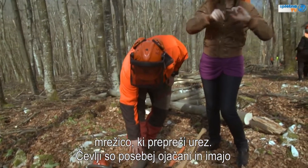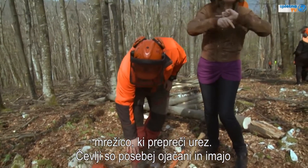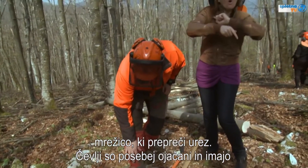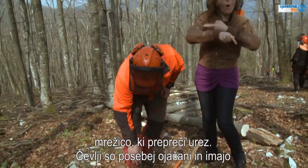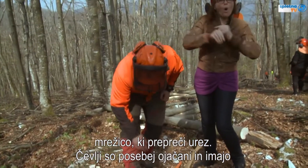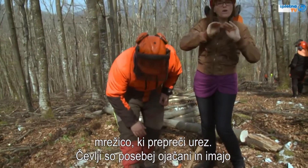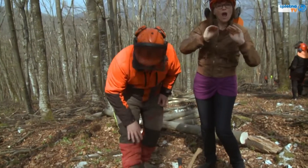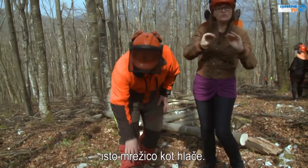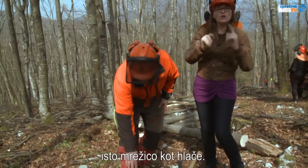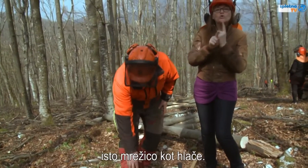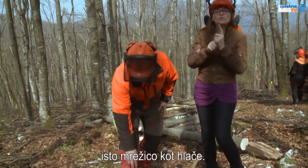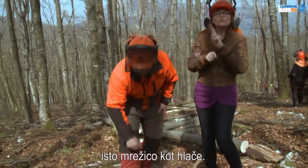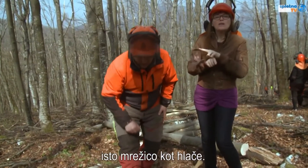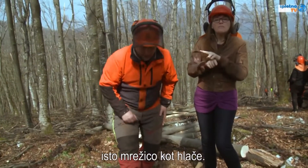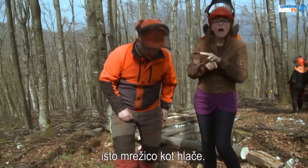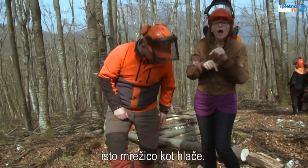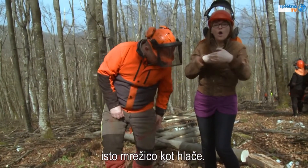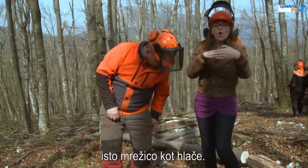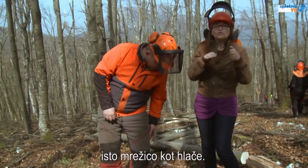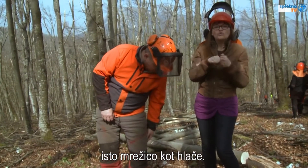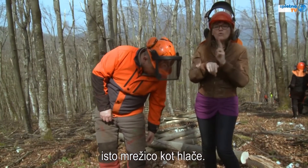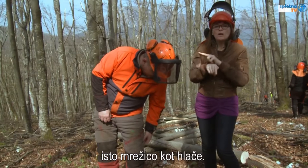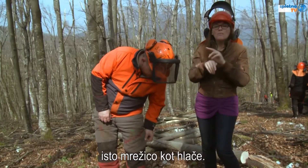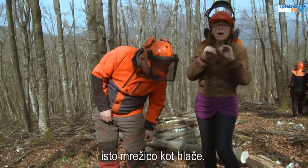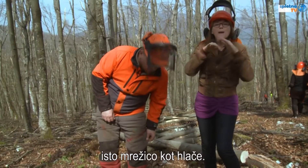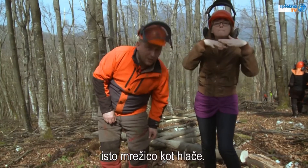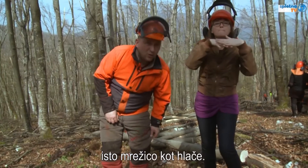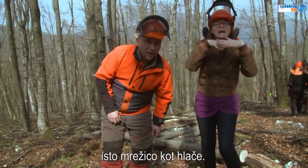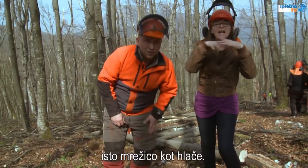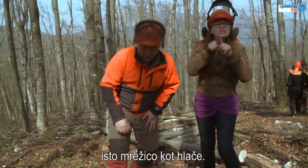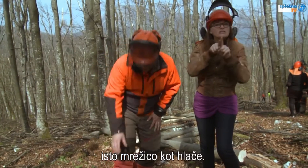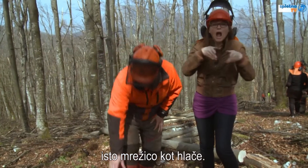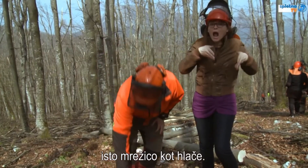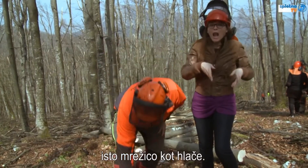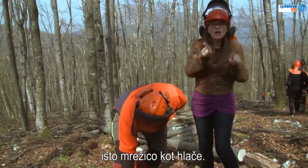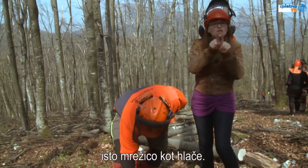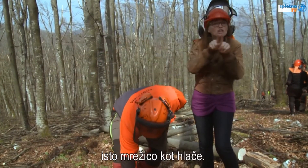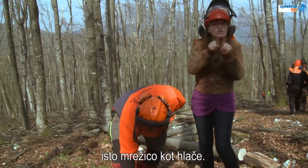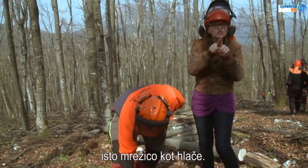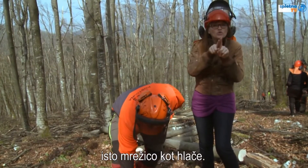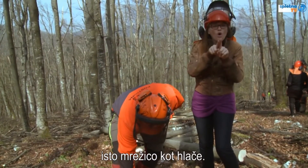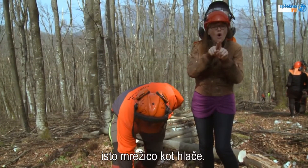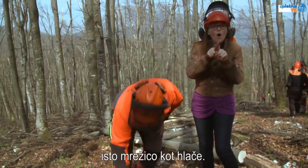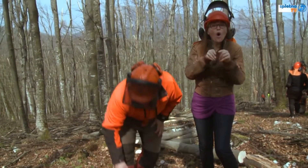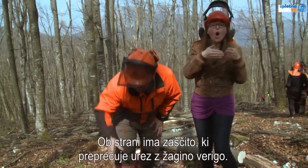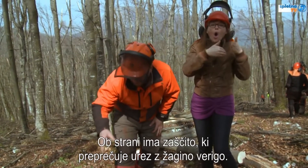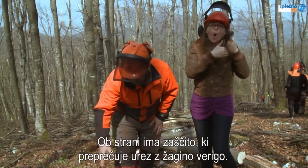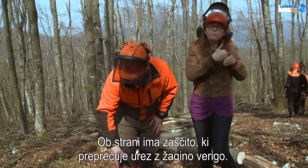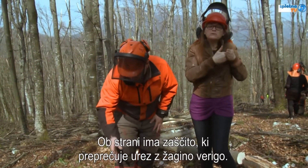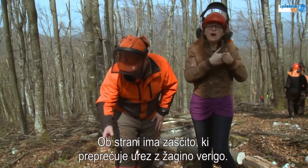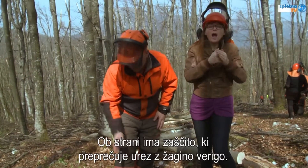in ravno tako imajo tudi ti čevlji, imajo takole mrežico, kot je v hlačah, ki je tudi tukaj ob strani,